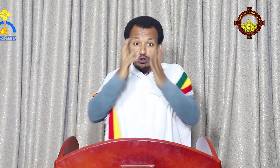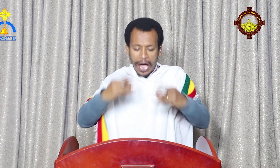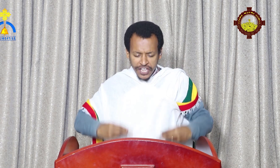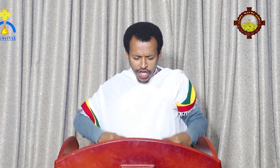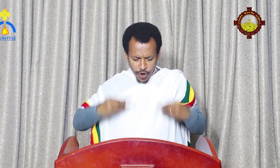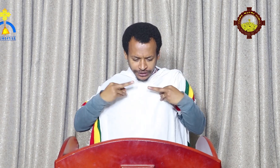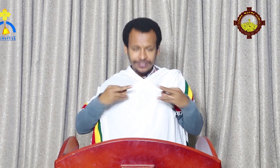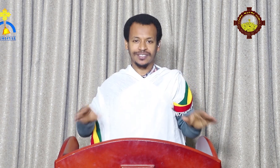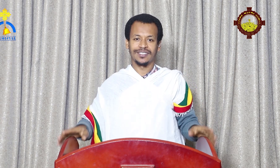የቅዱሳን ሕይወት